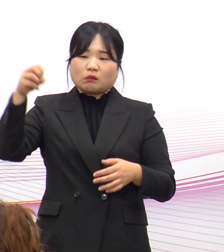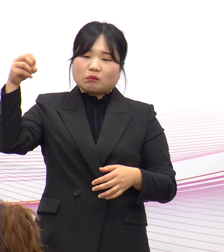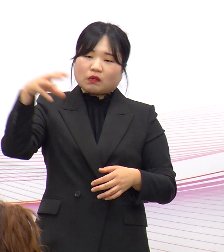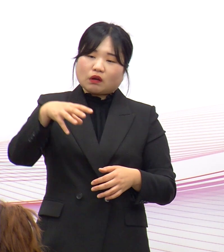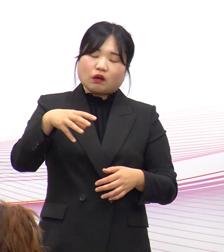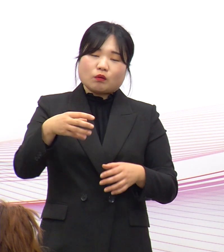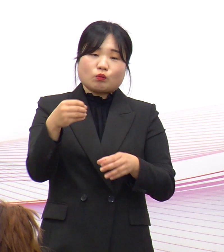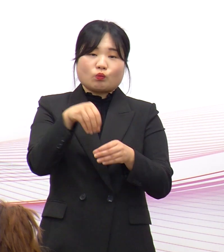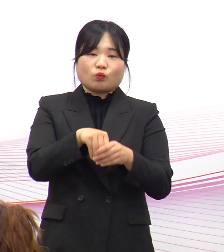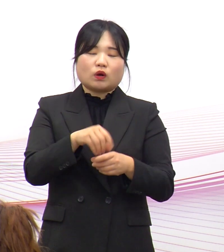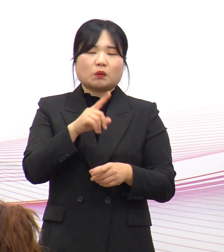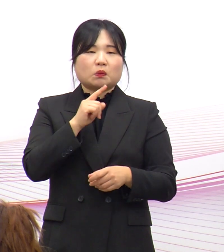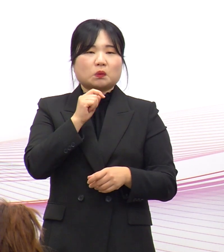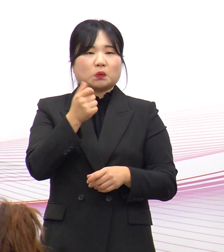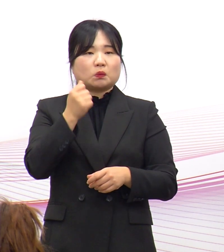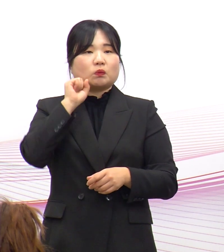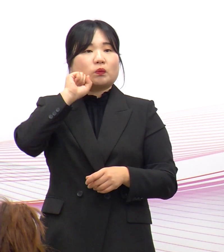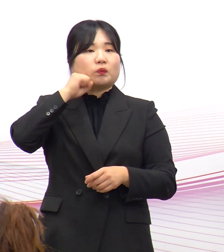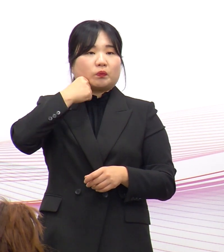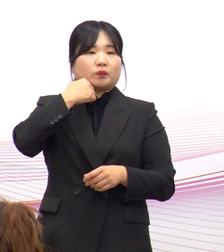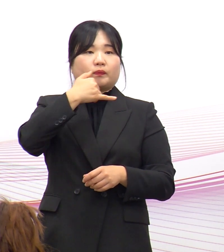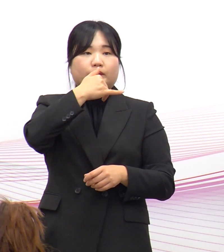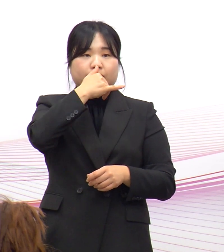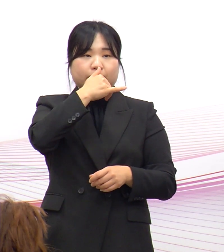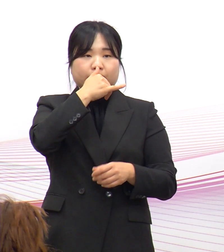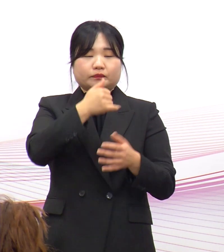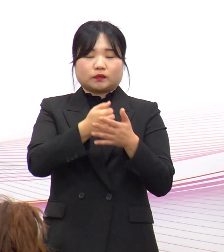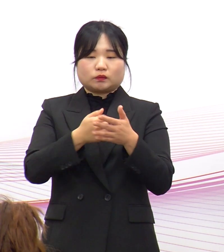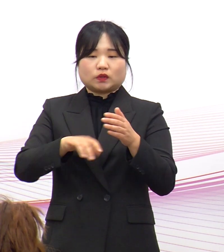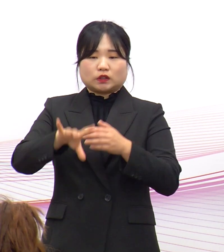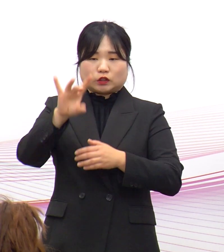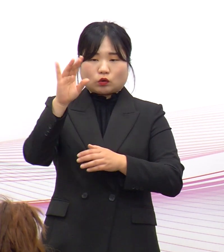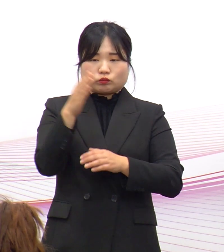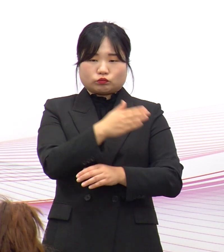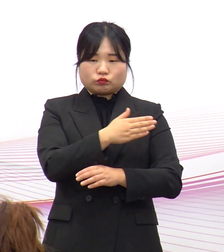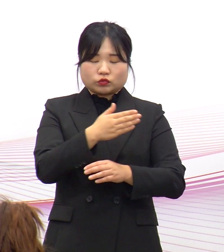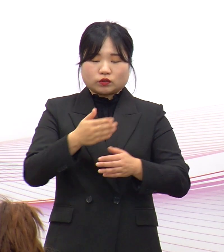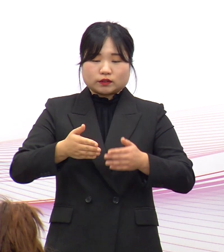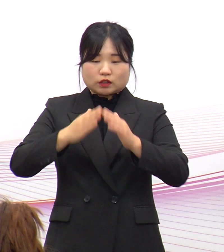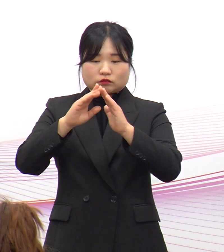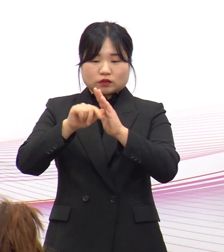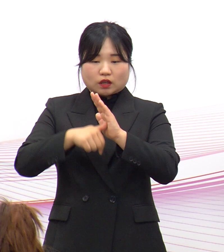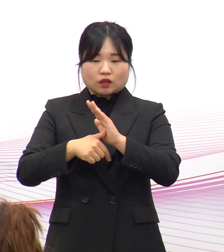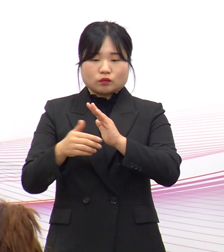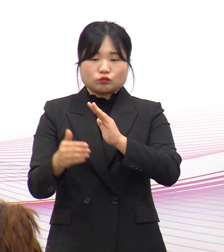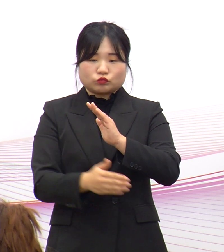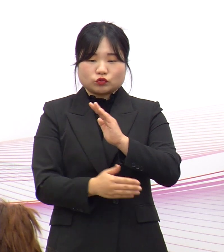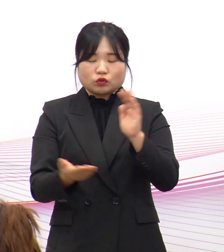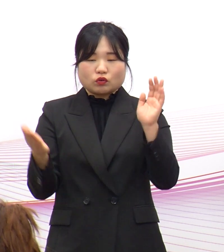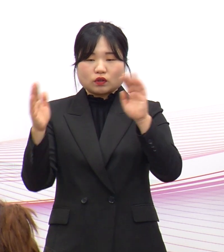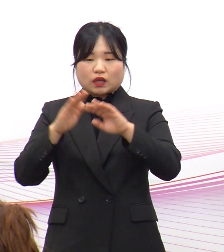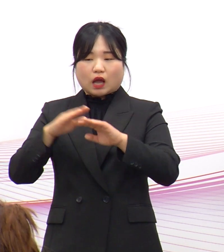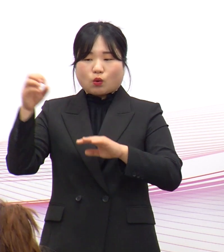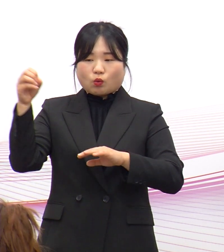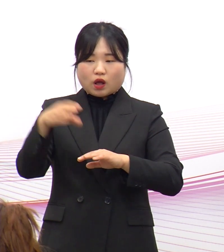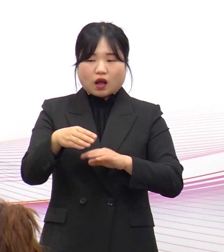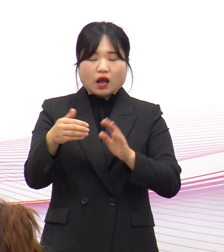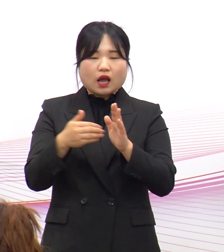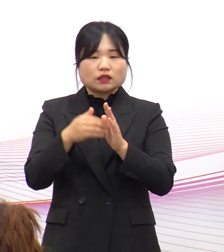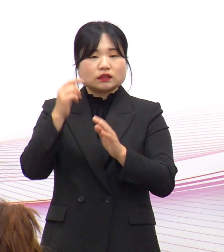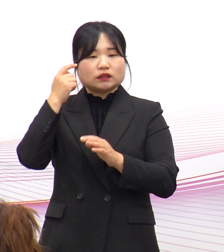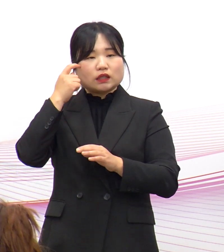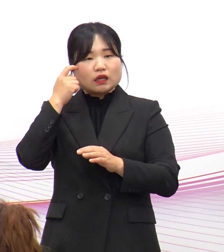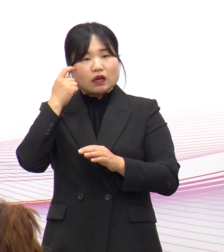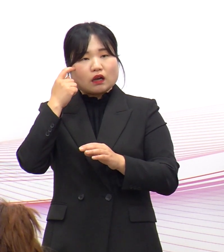굉장히 어렵게 있습니다. 그래서 처음에 다리를 지을 때부터 경관